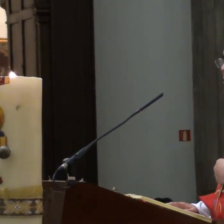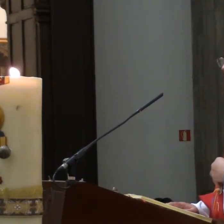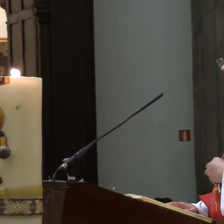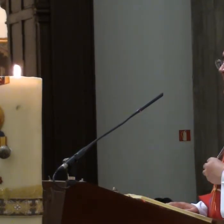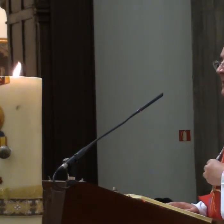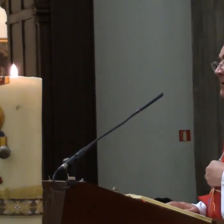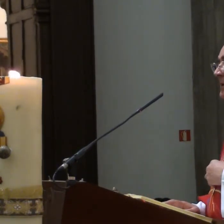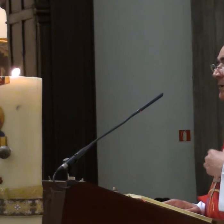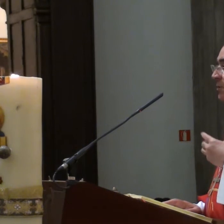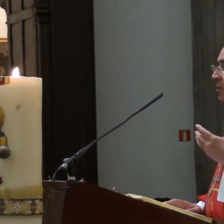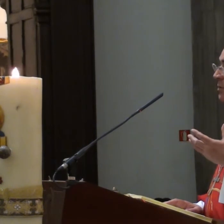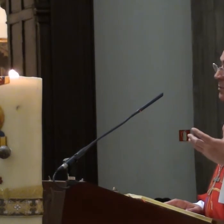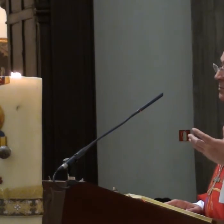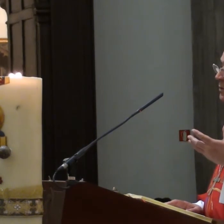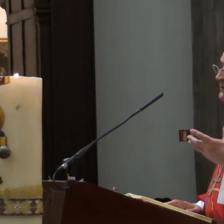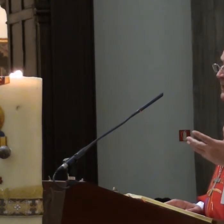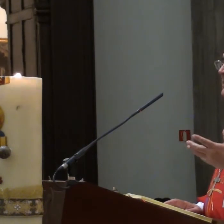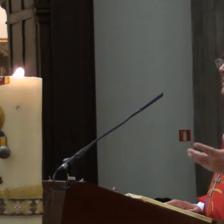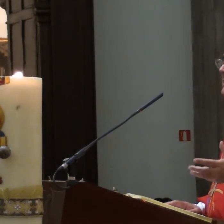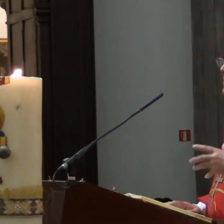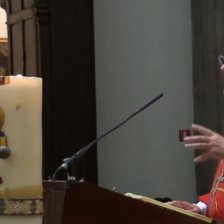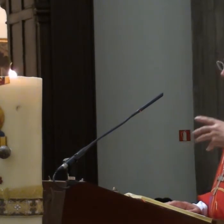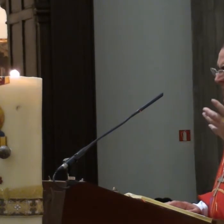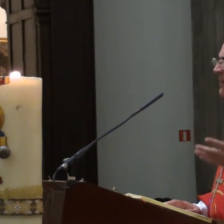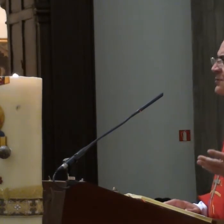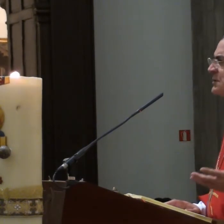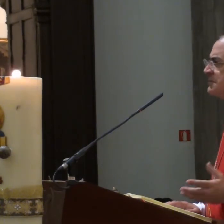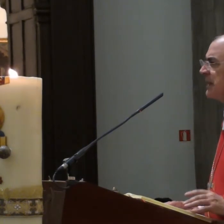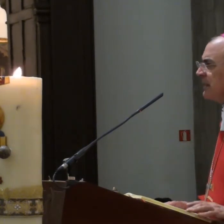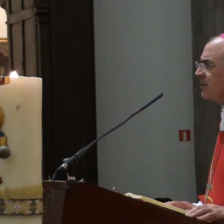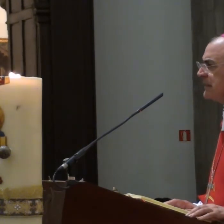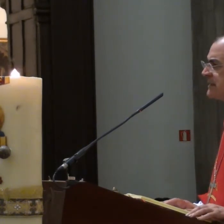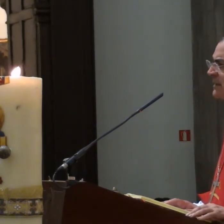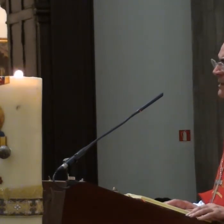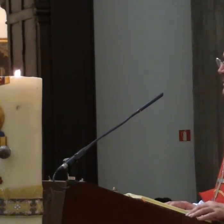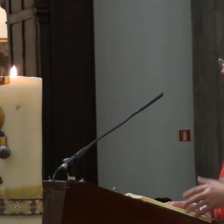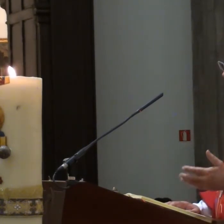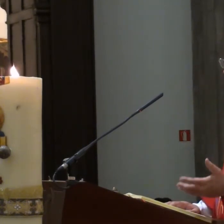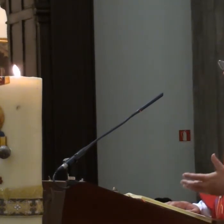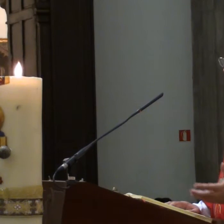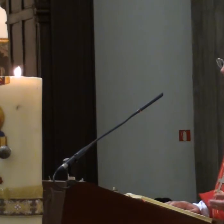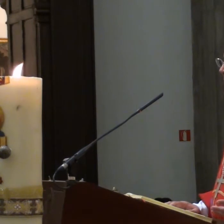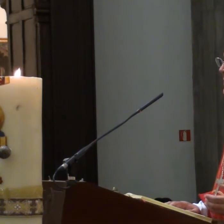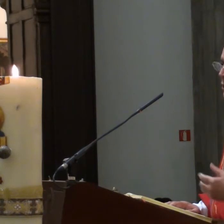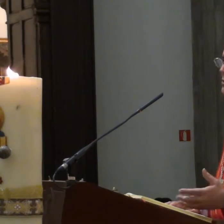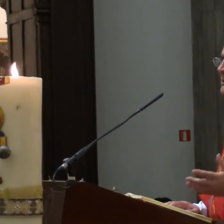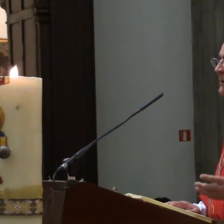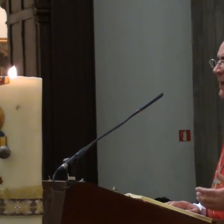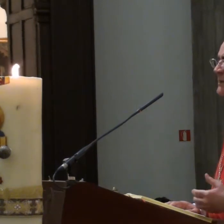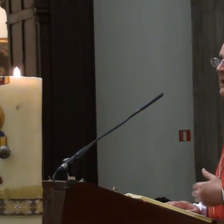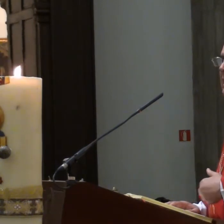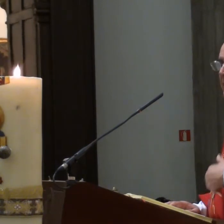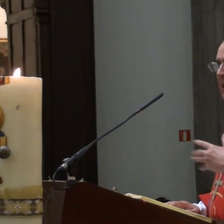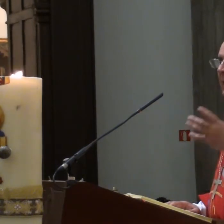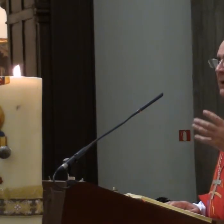para nosotros hoy no no es fácil de entender qué quieres tus explicaciones por ejemplo dice que Dios